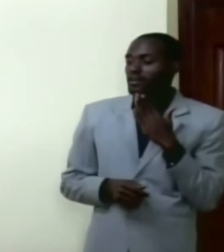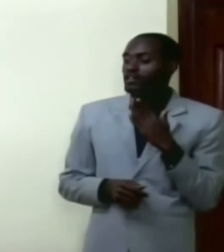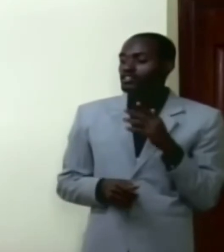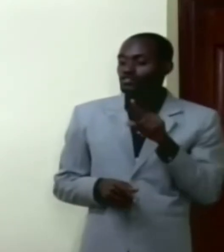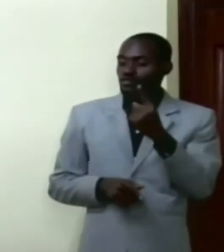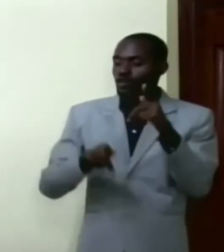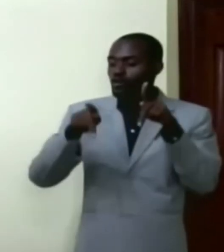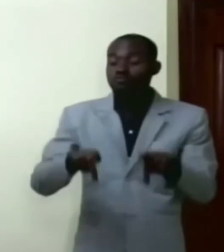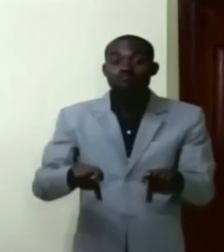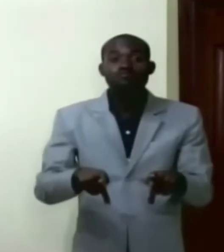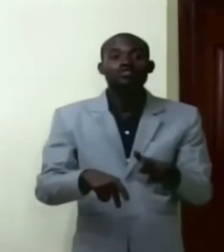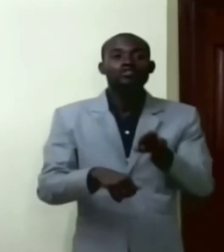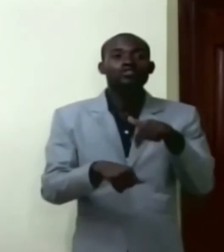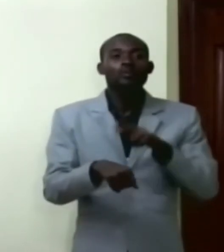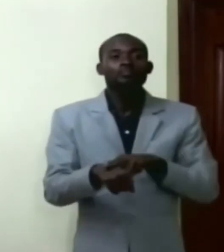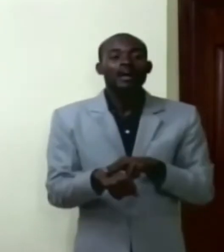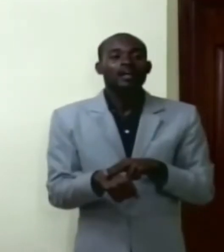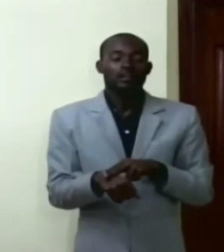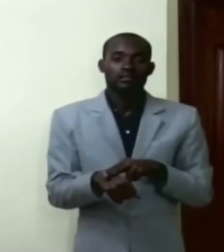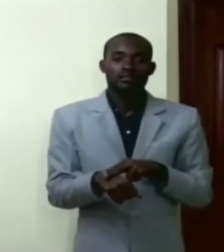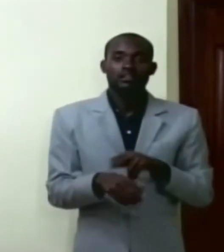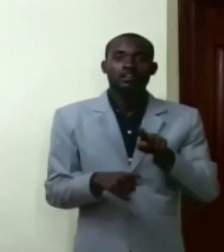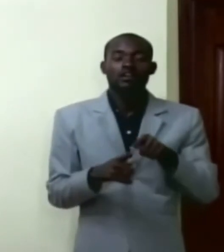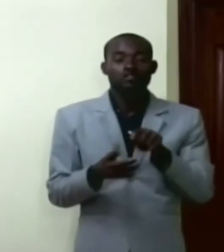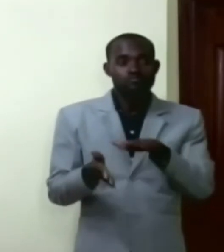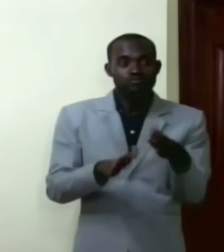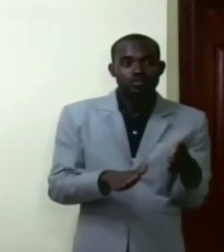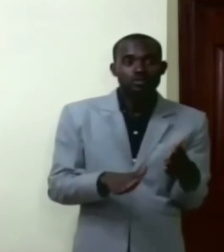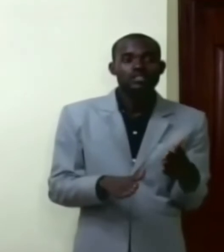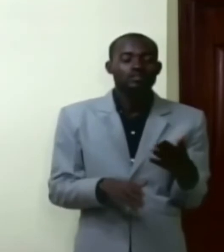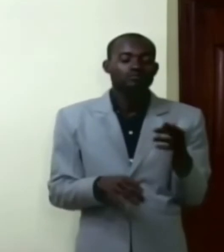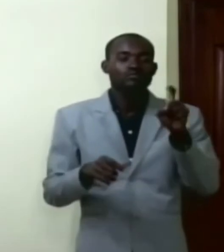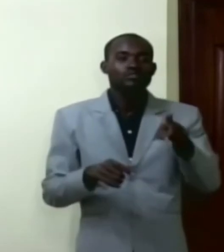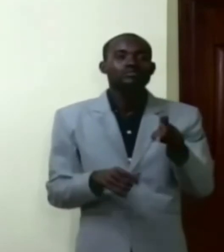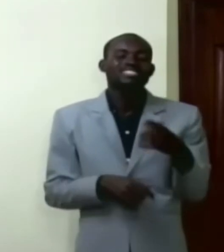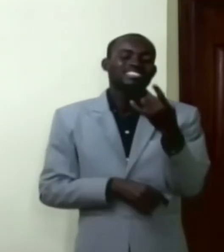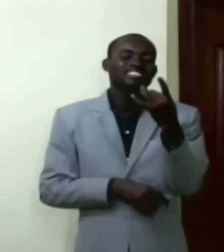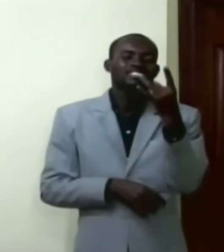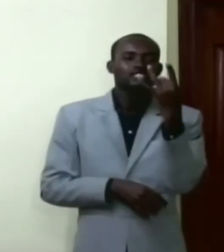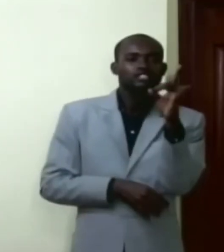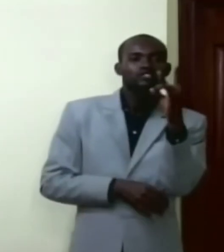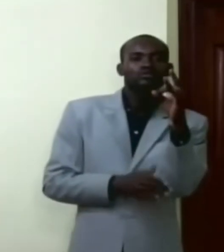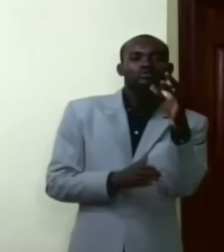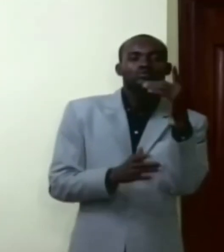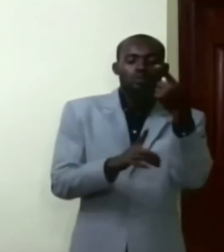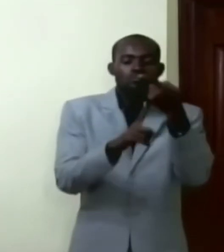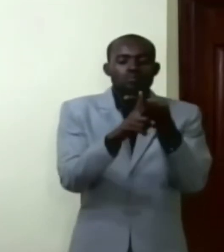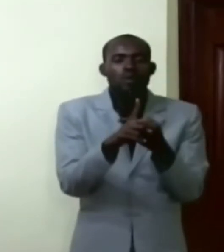monde normal, il y a mouru, ou besoin de 18 mois pour les microbes qui n'ont pas fini mourir net.